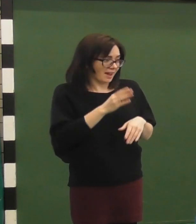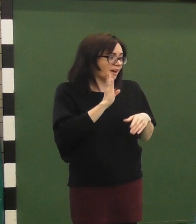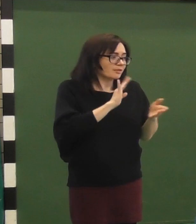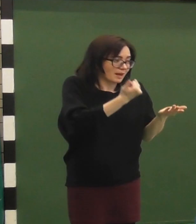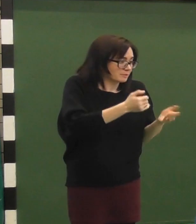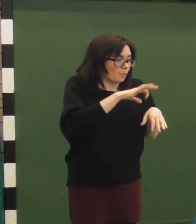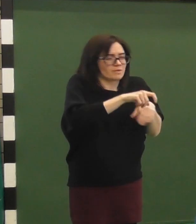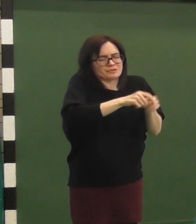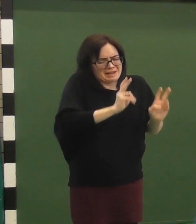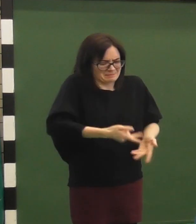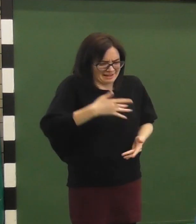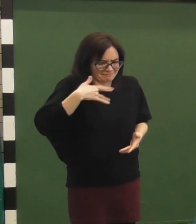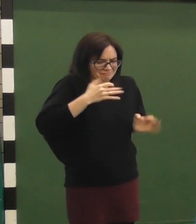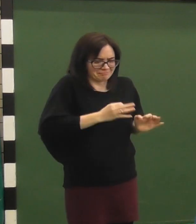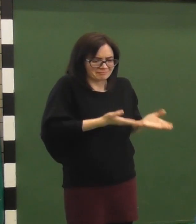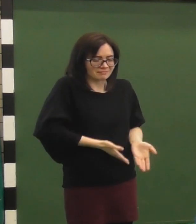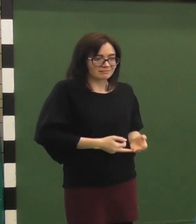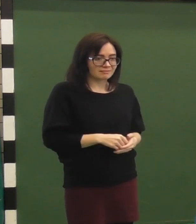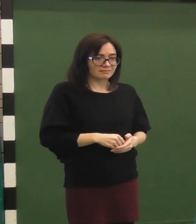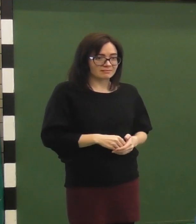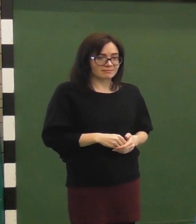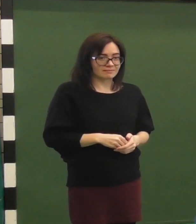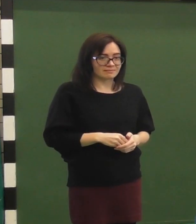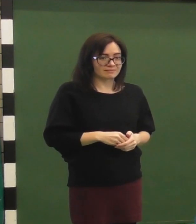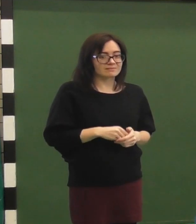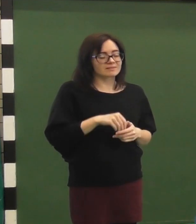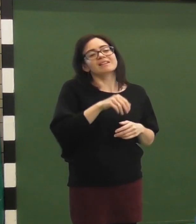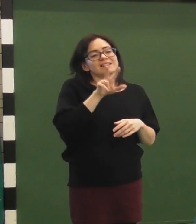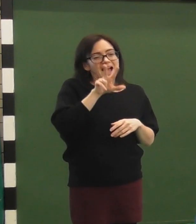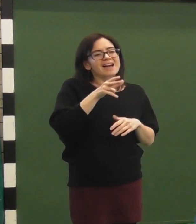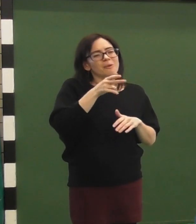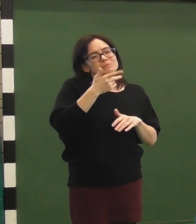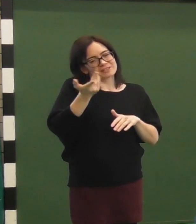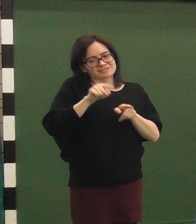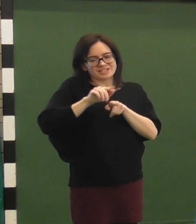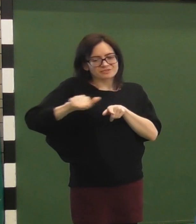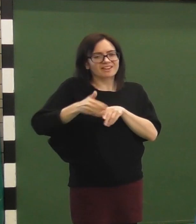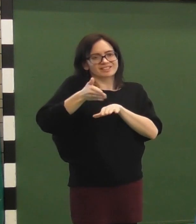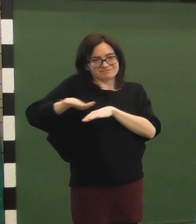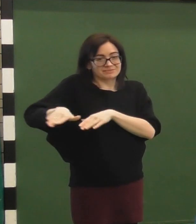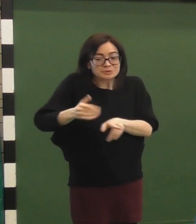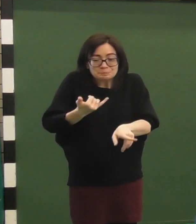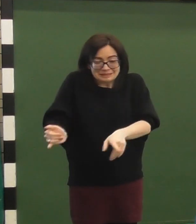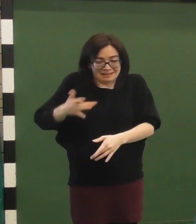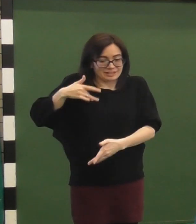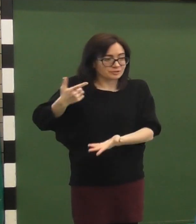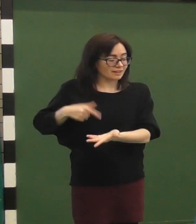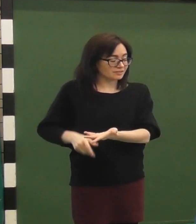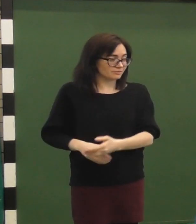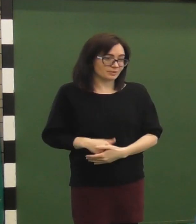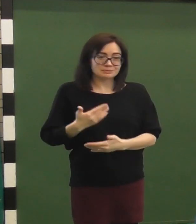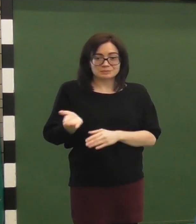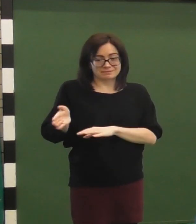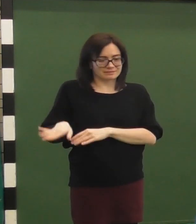voltak. Három gyerek, aki oda veszett, azok is egészségesek voltak. Mikor tudta meg Klári néni, hogy